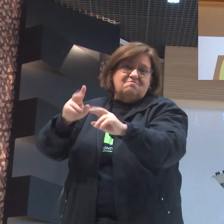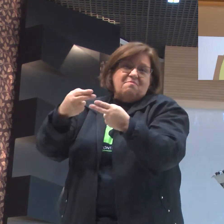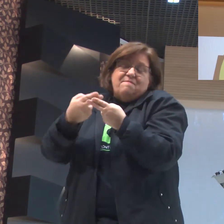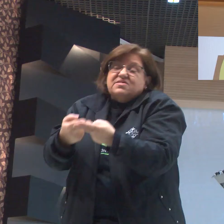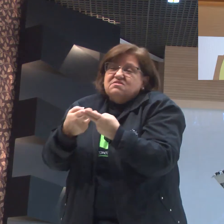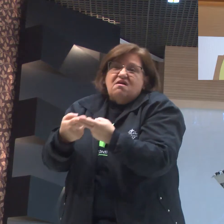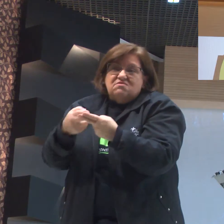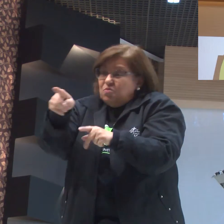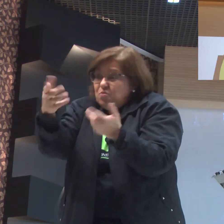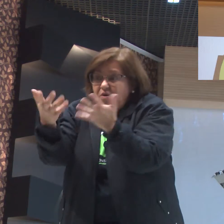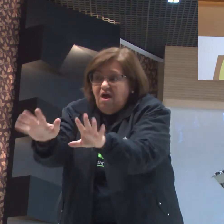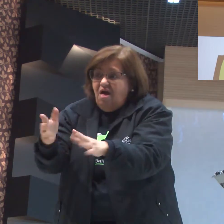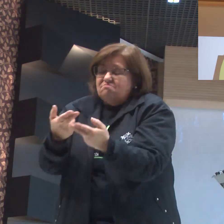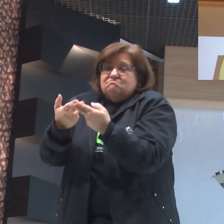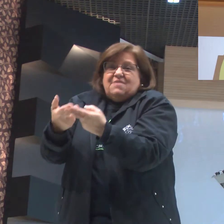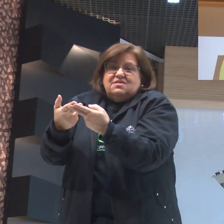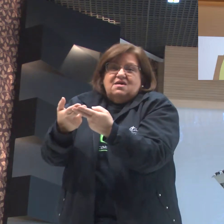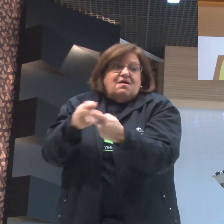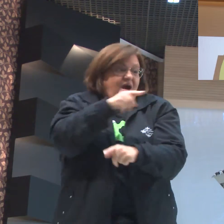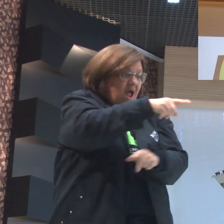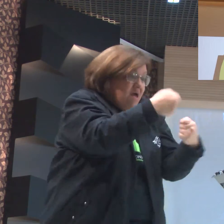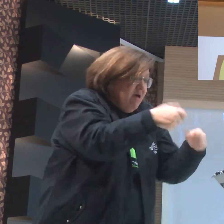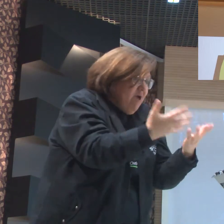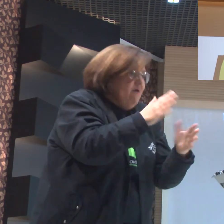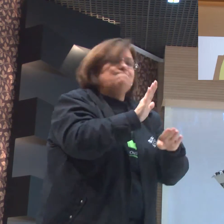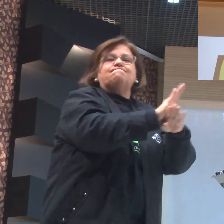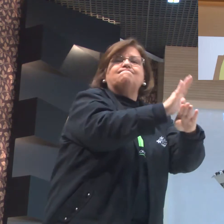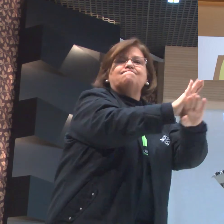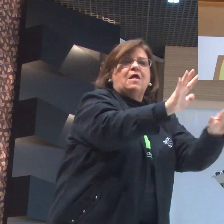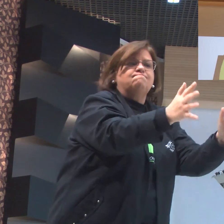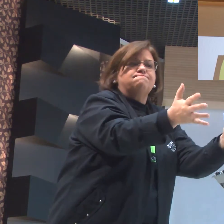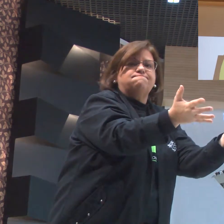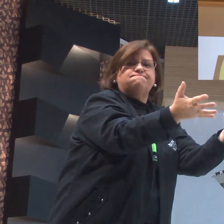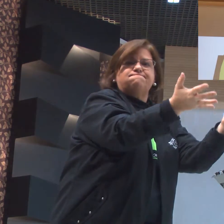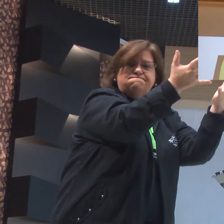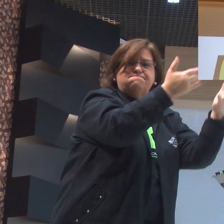as diferenças vão desaparecendo e as